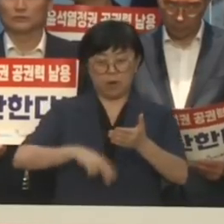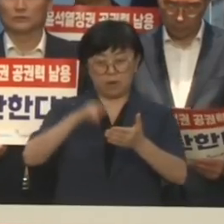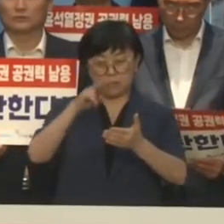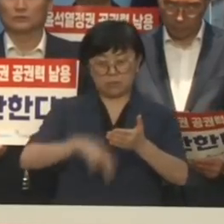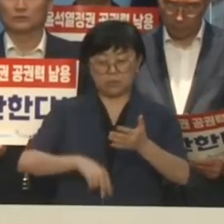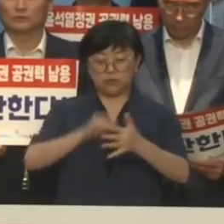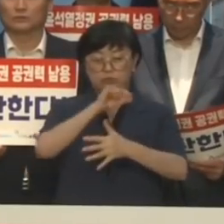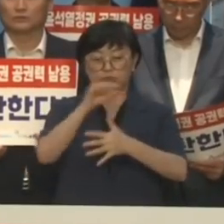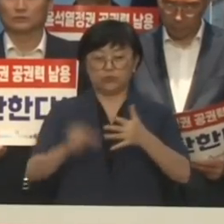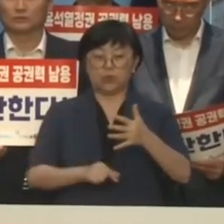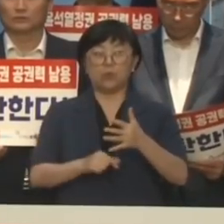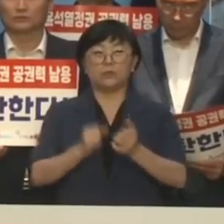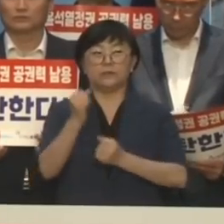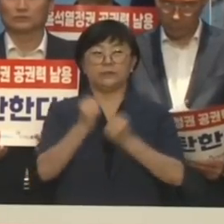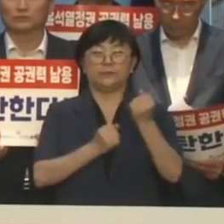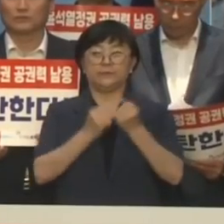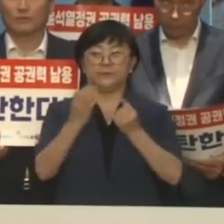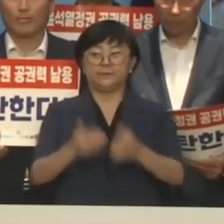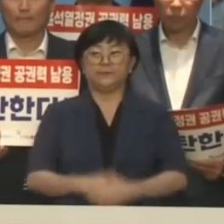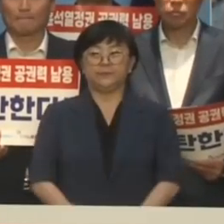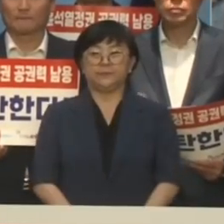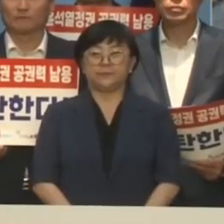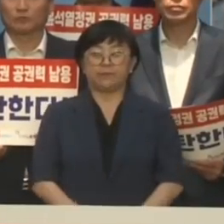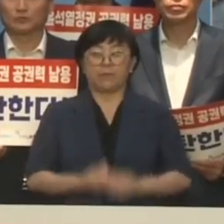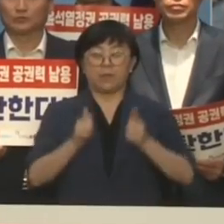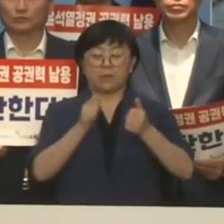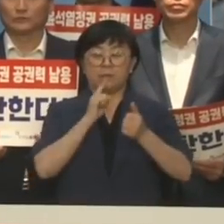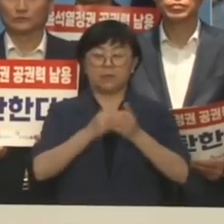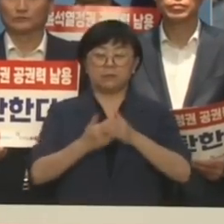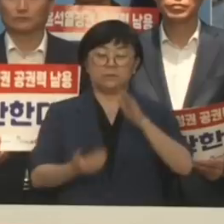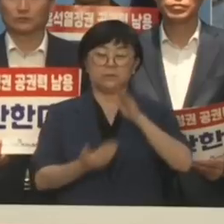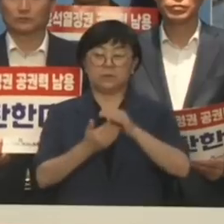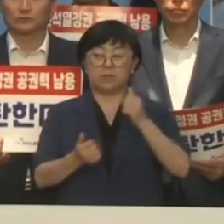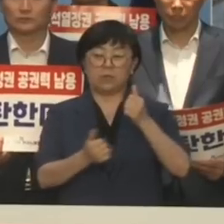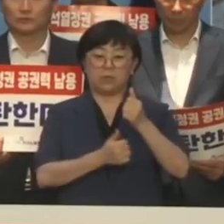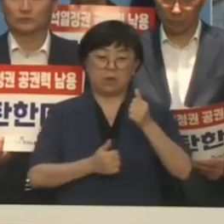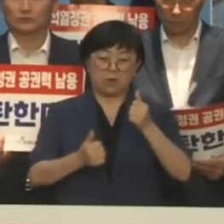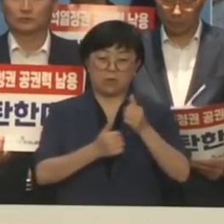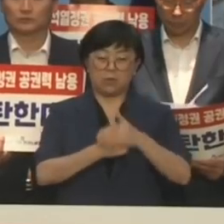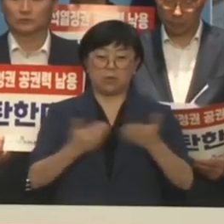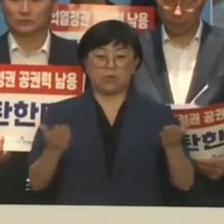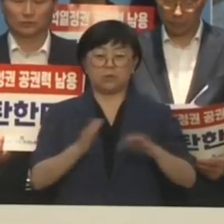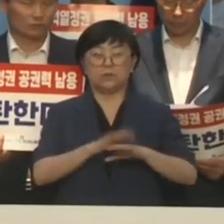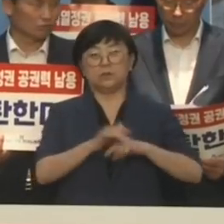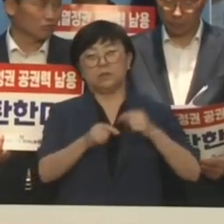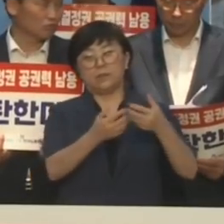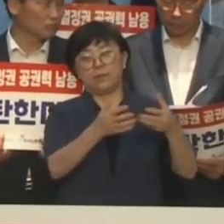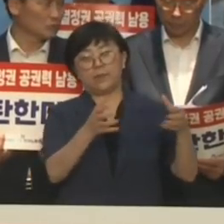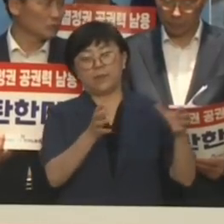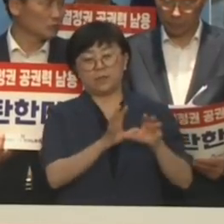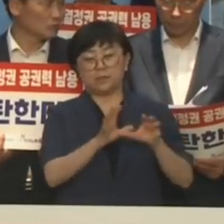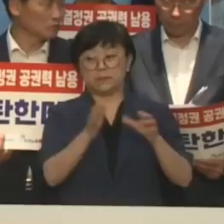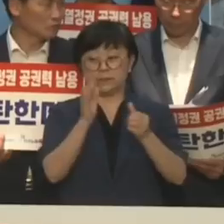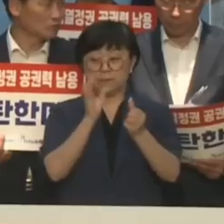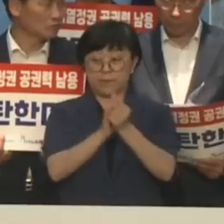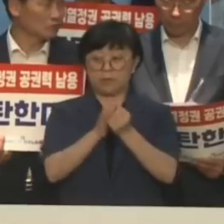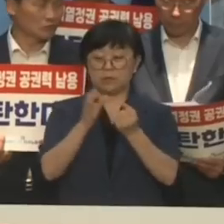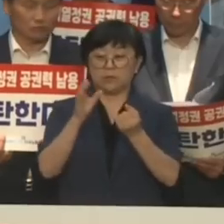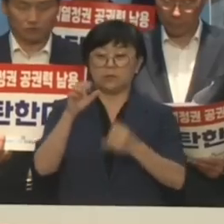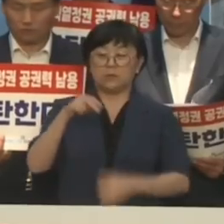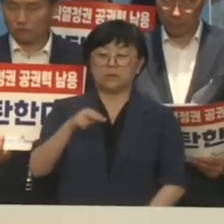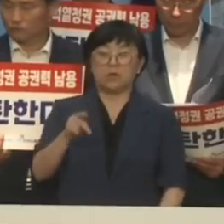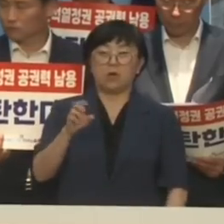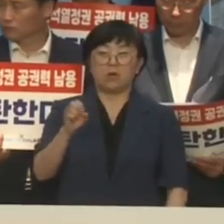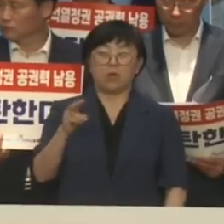순으로 진행하도록 하겠습니다. 인사말씀은 더불어민주당 최고위원 겸 노동존중실천단 단장을 맡고 계신 서영규